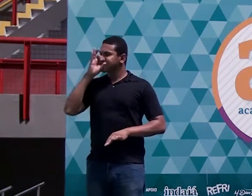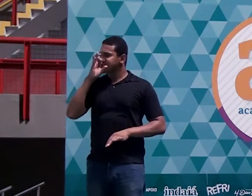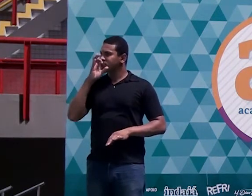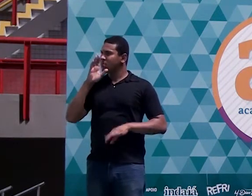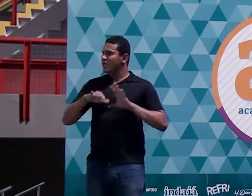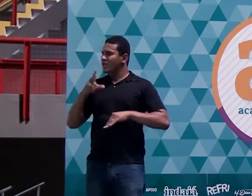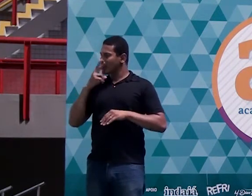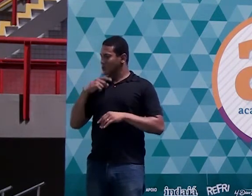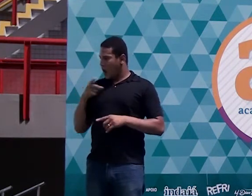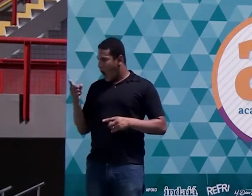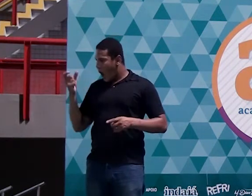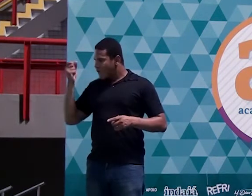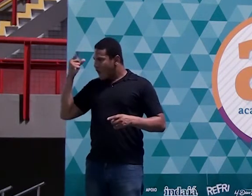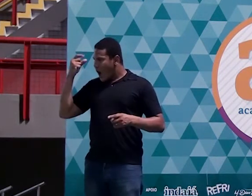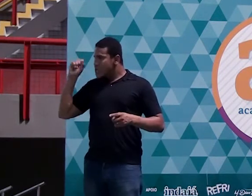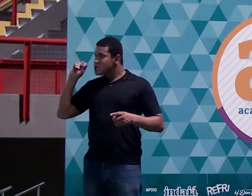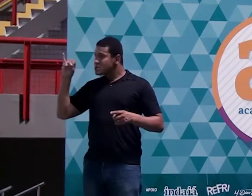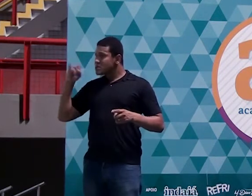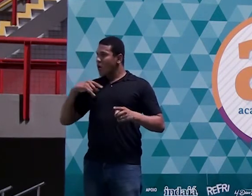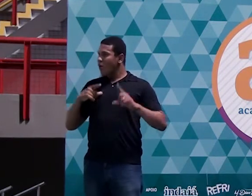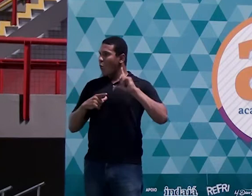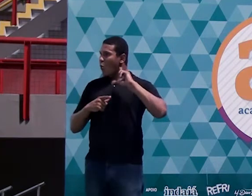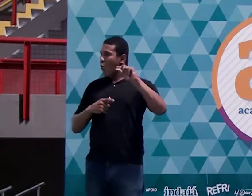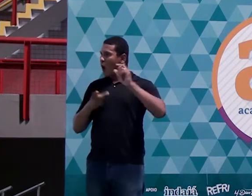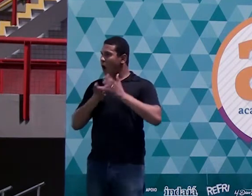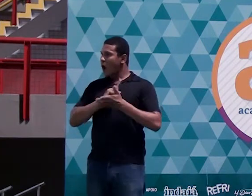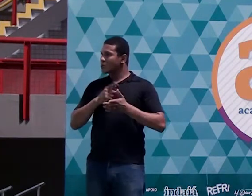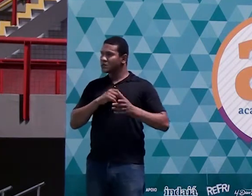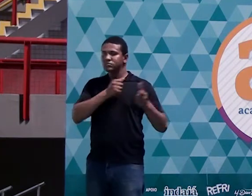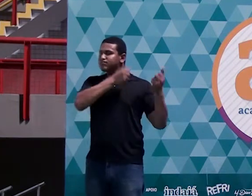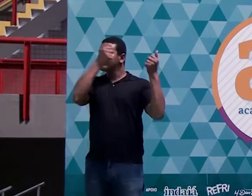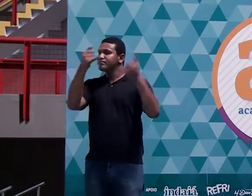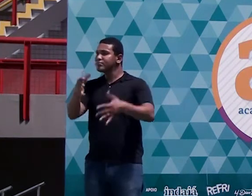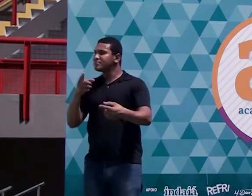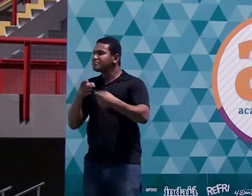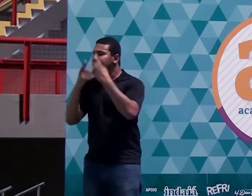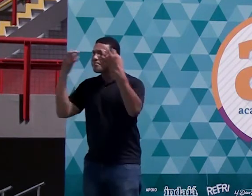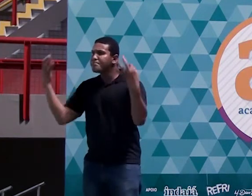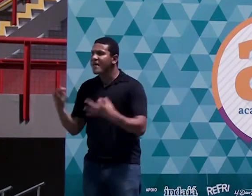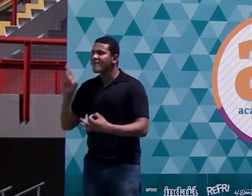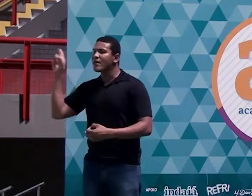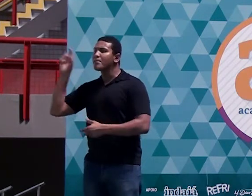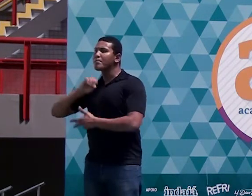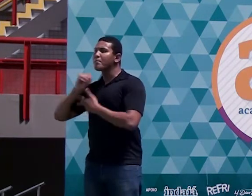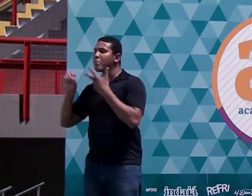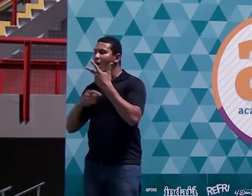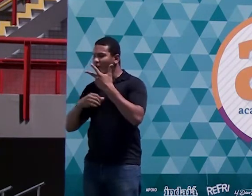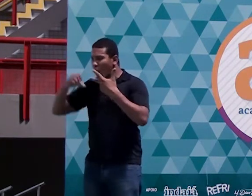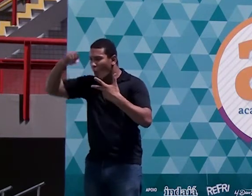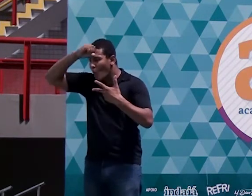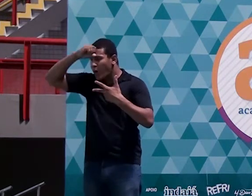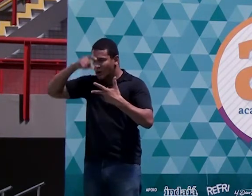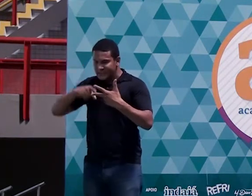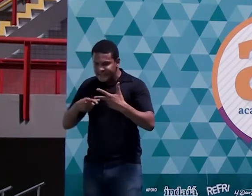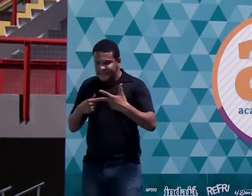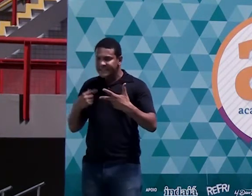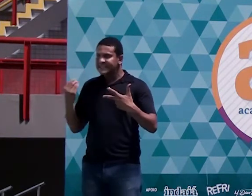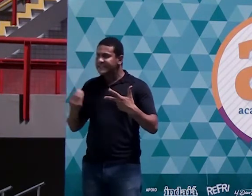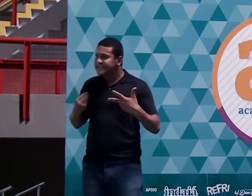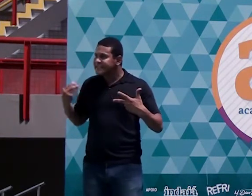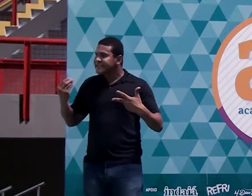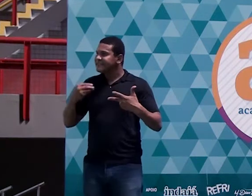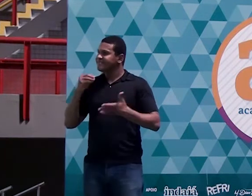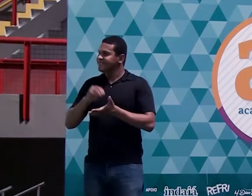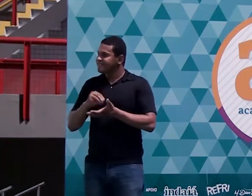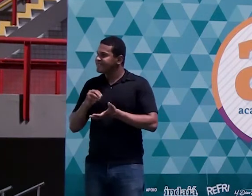sabia. Se você pode ficar até o final, tentem sempre ficar até o final. Tá? Eu sei que tem gente que tem outras